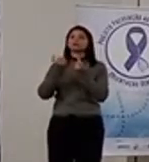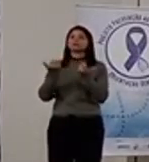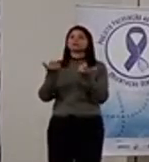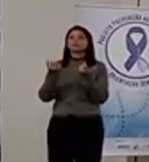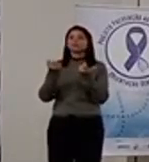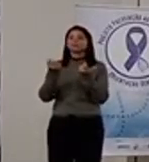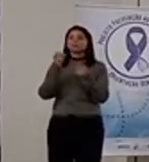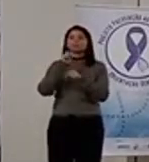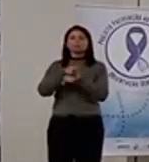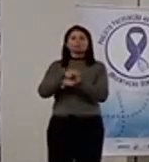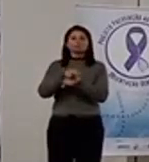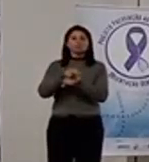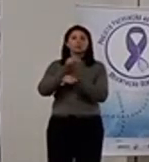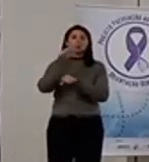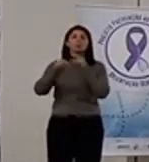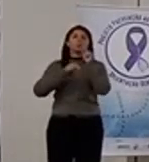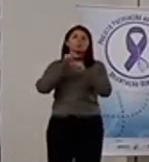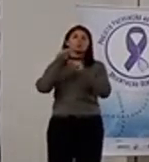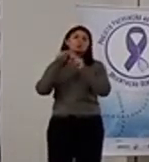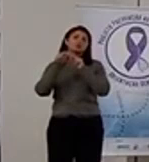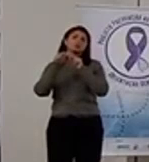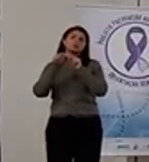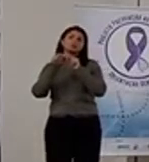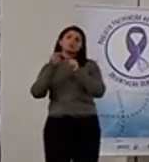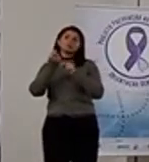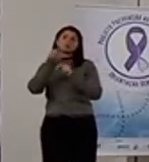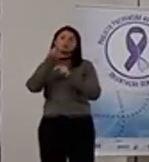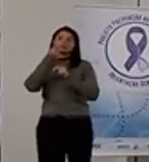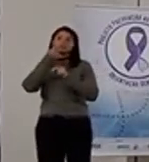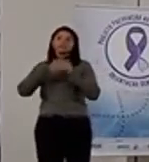quê? O que você acha que um remédio para enjoo vai dar uma formação grave desse